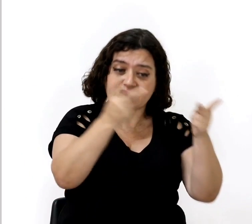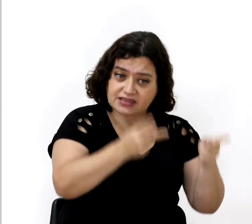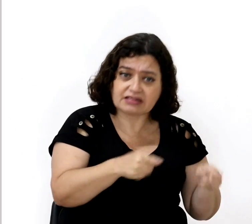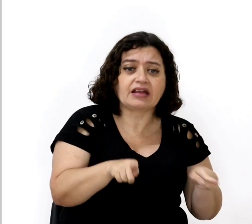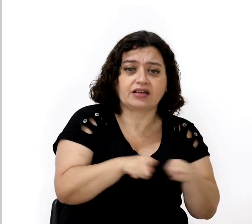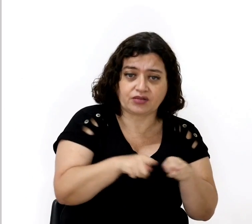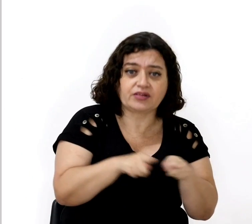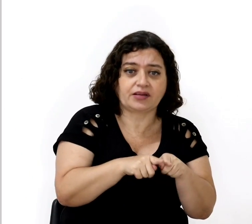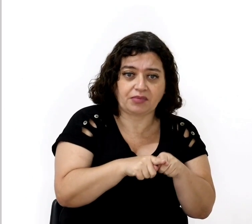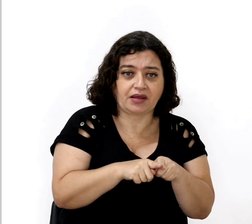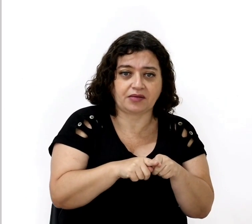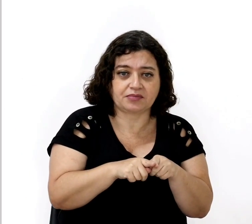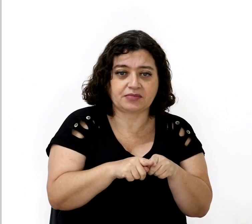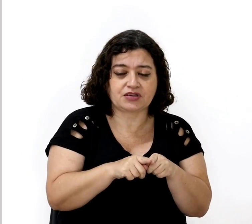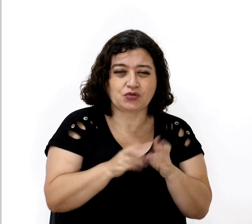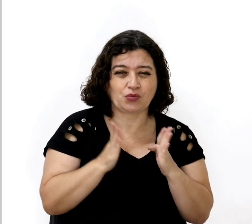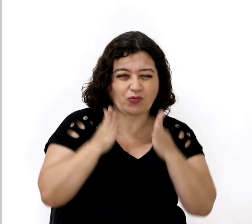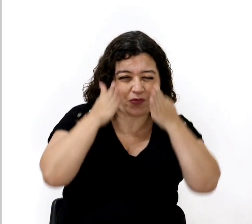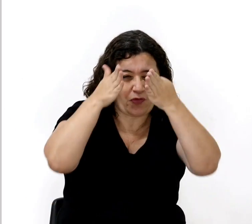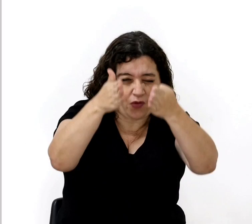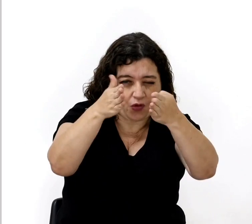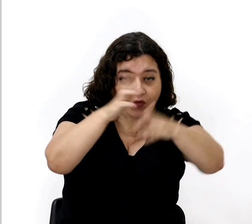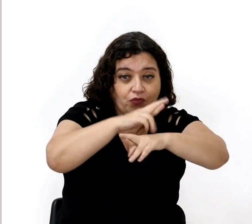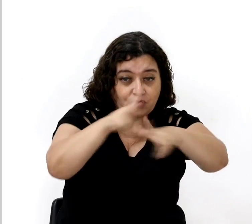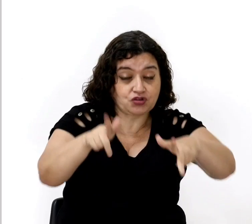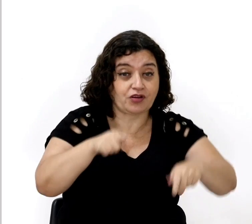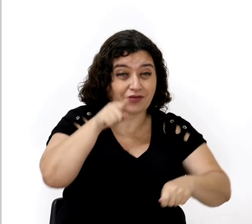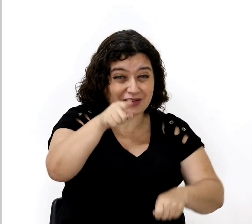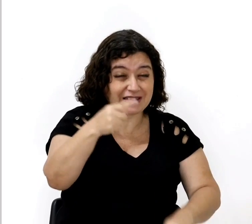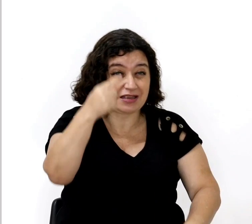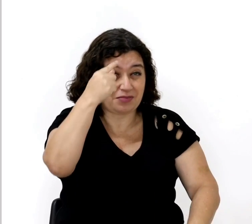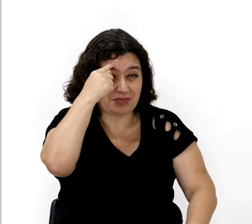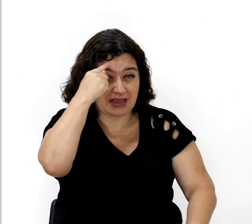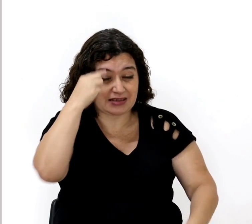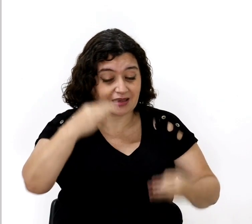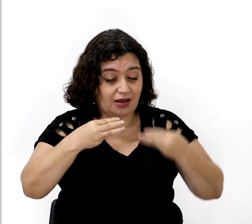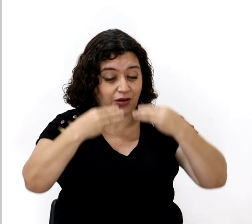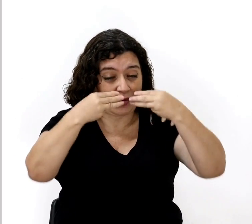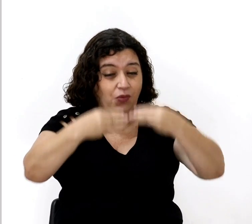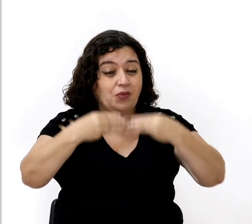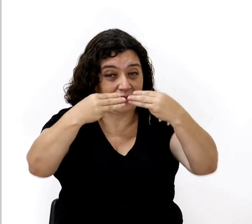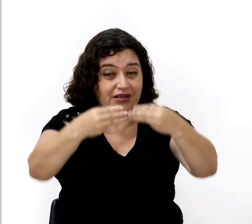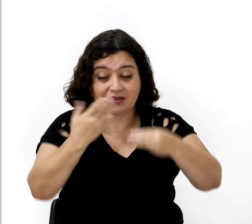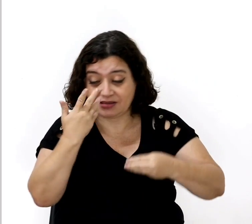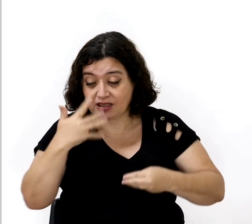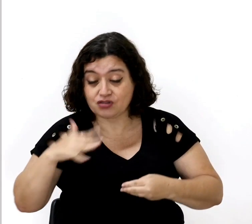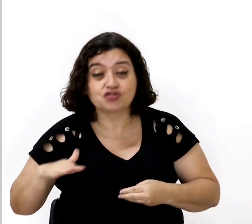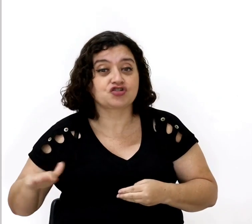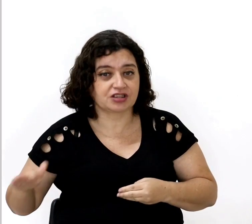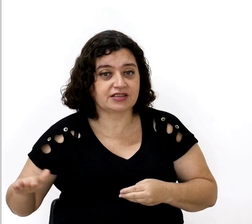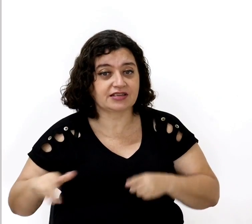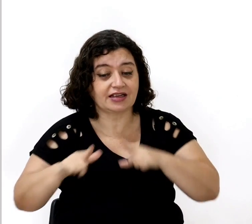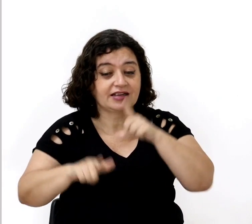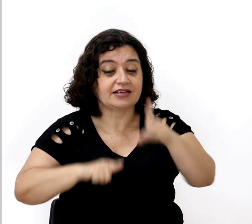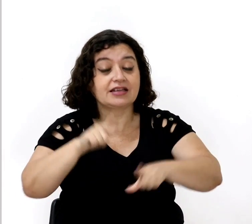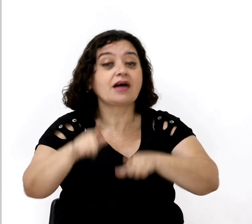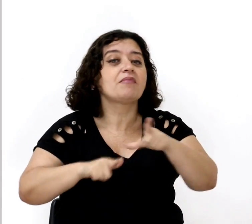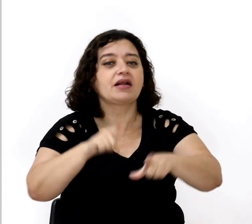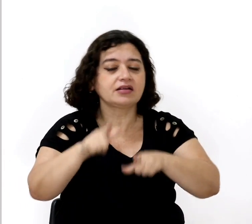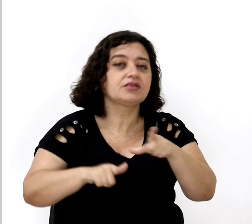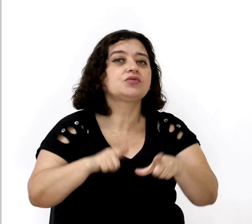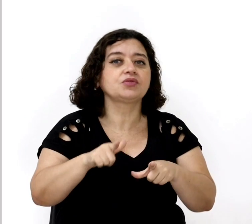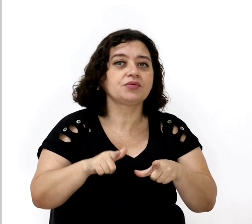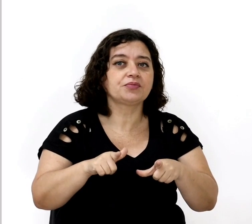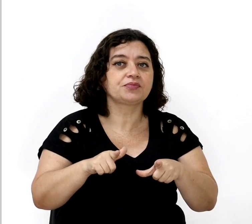decisão. Coisa, né, mas assim, coração, o que eu estou citando isso é você pensar um ministério de crianças na igreja, trabalhando